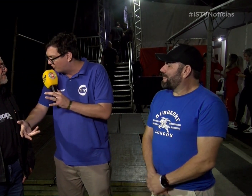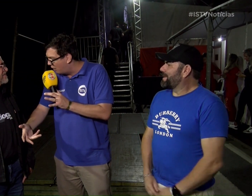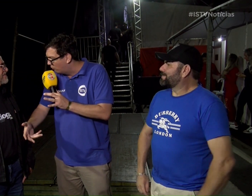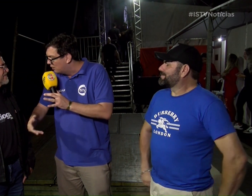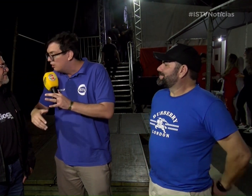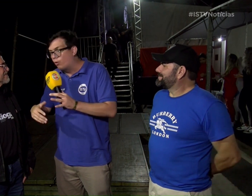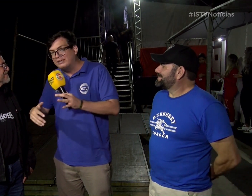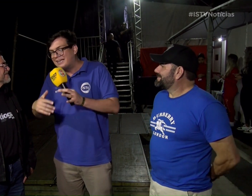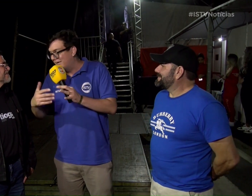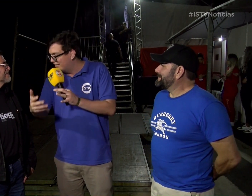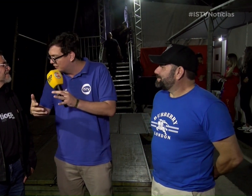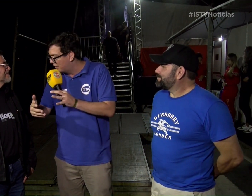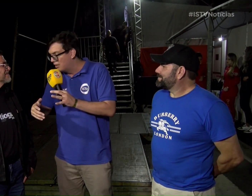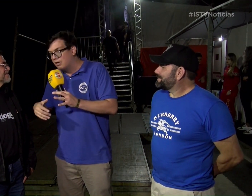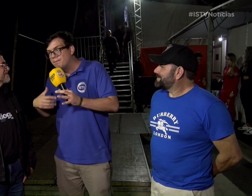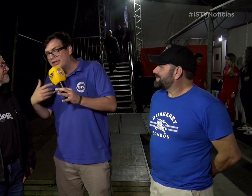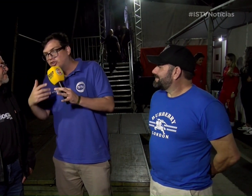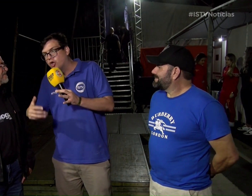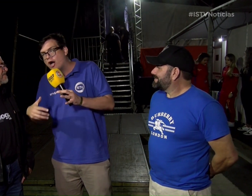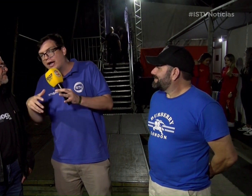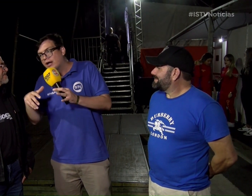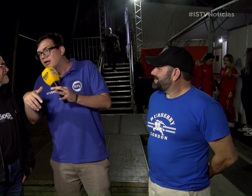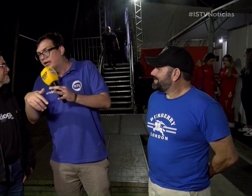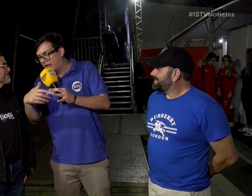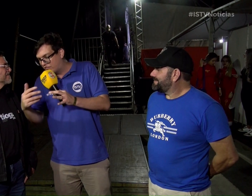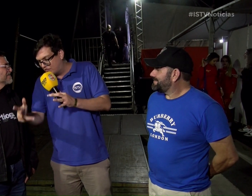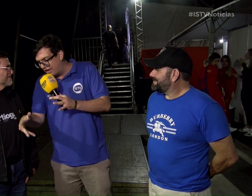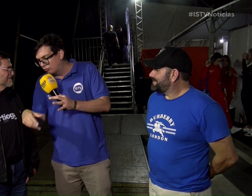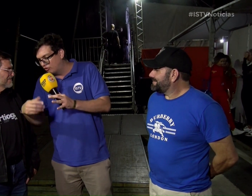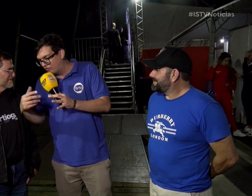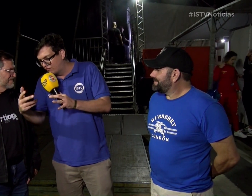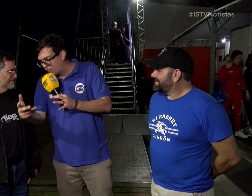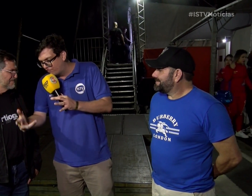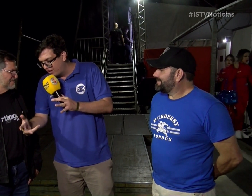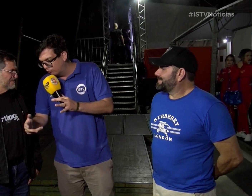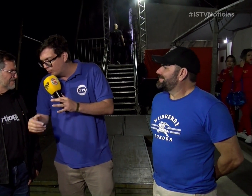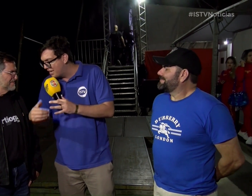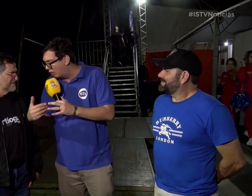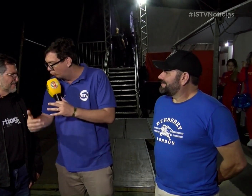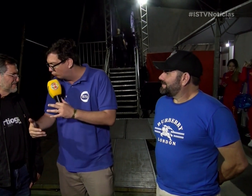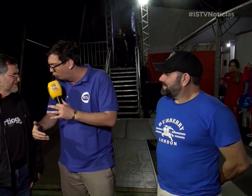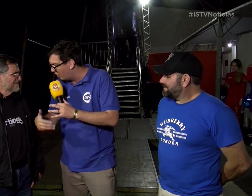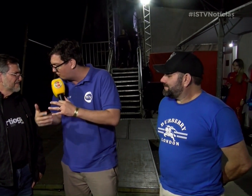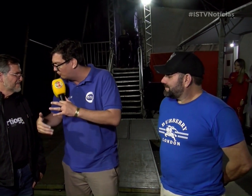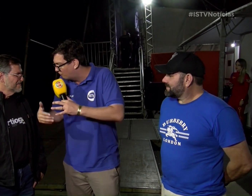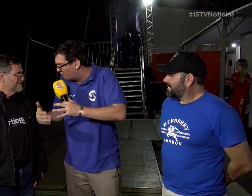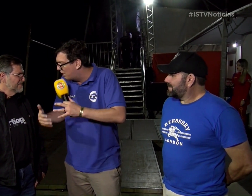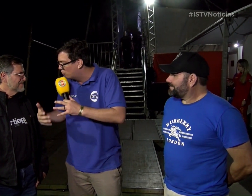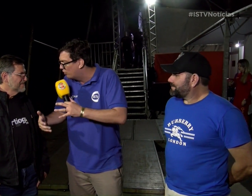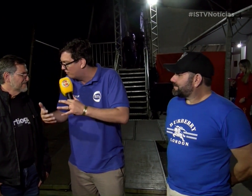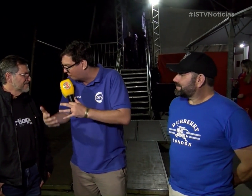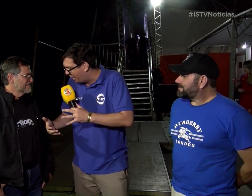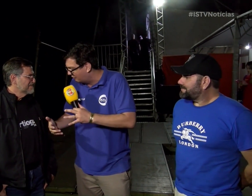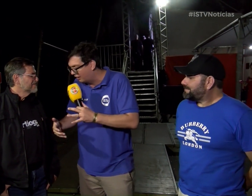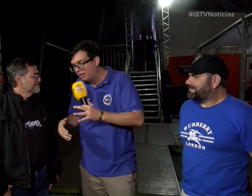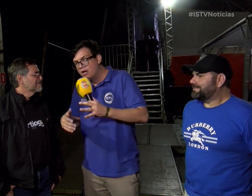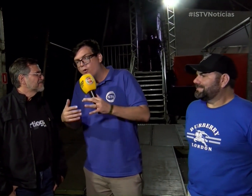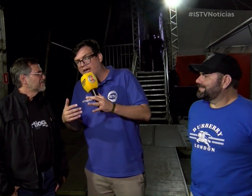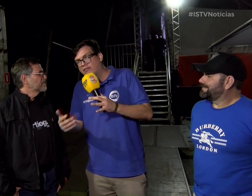festival. Coisa linda, Bertioga crescendo, desenvolvendo e a cultura sendo valorizada. O que você